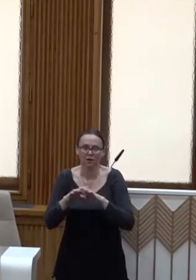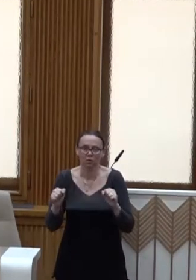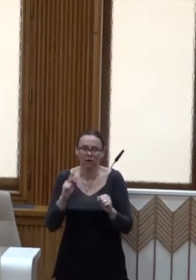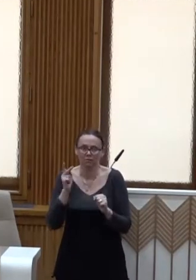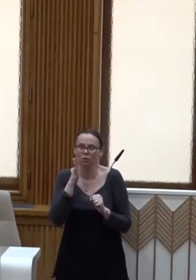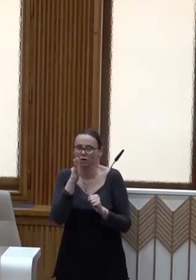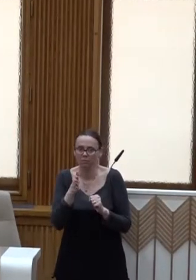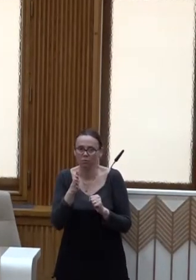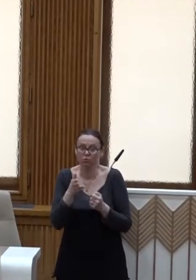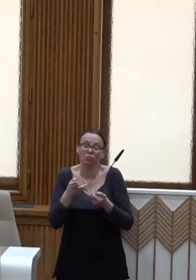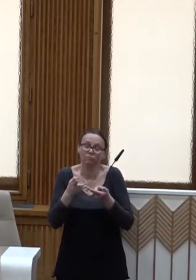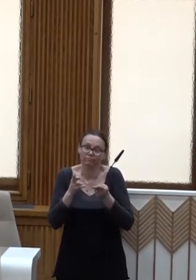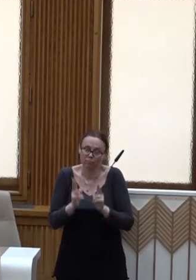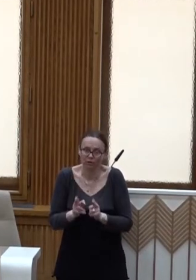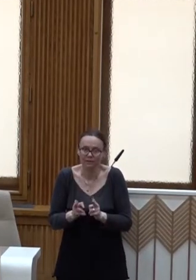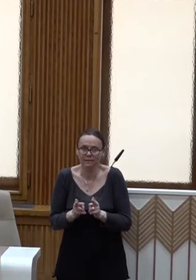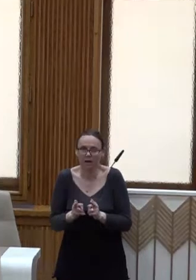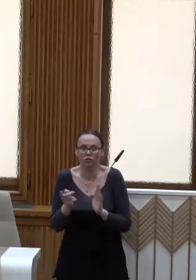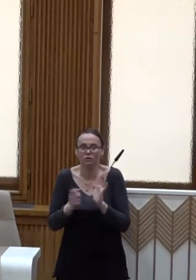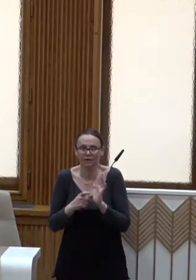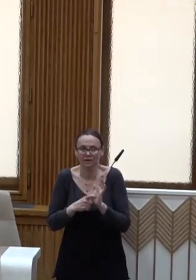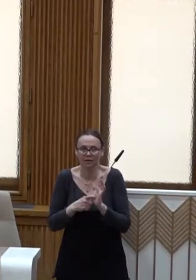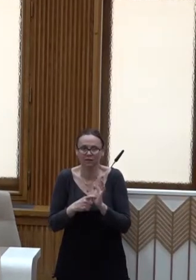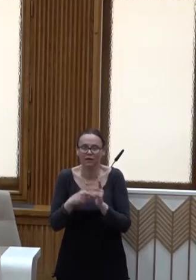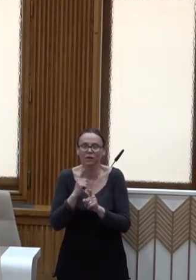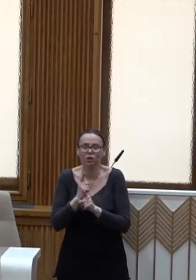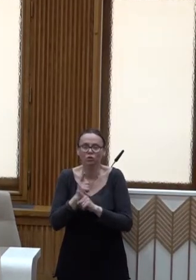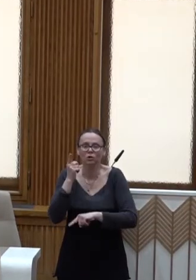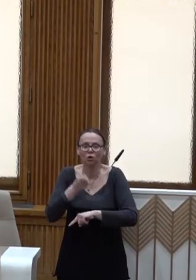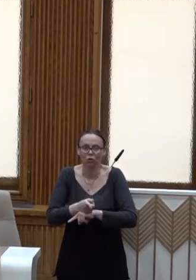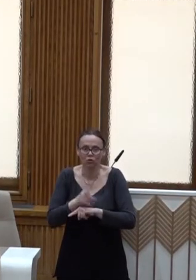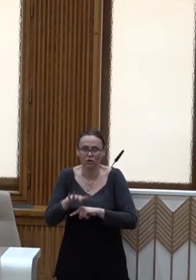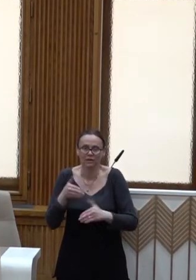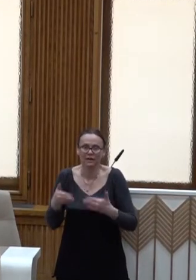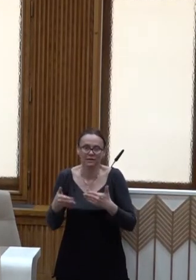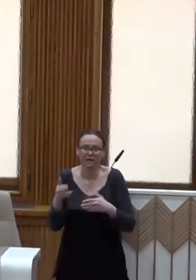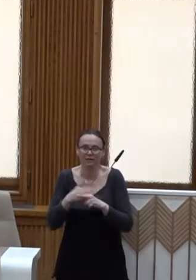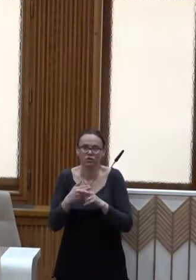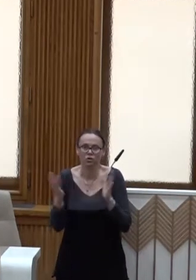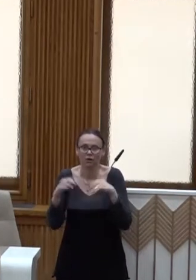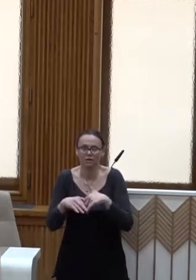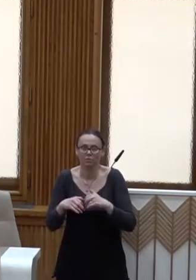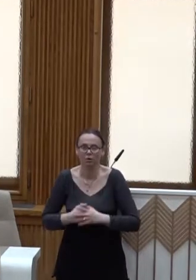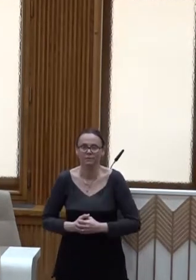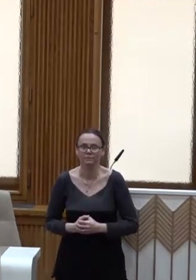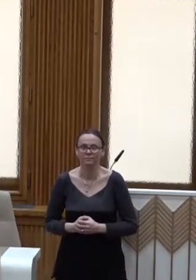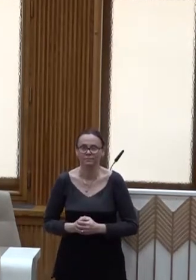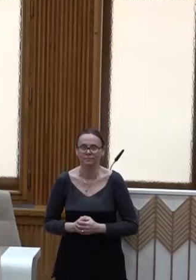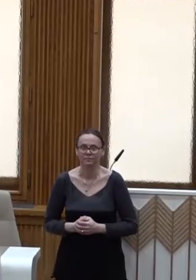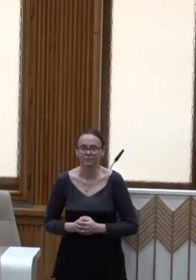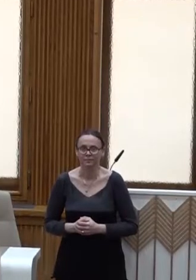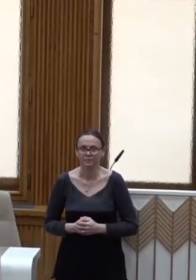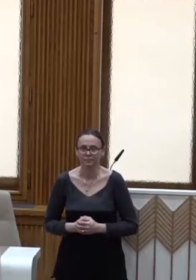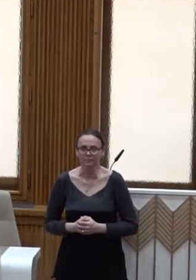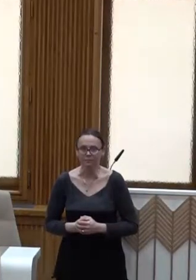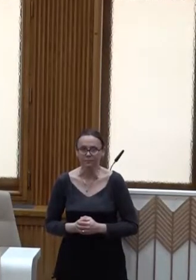bodo potencialno zahtevali tudi odločanje na sejah državnega zbora. Zdaj, v